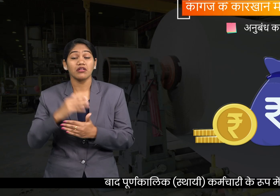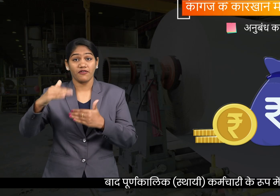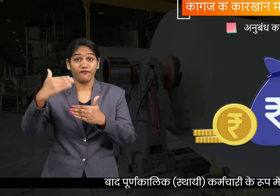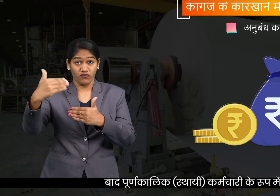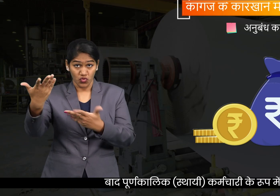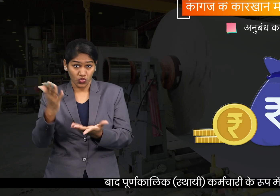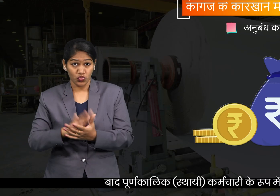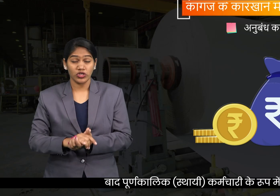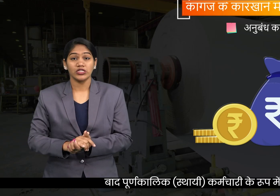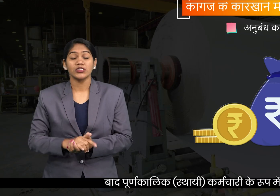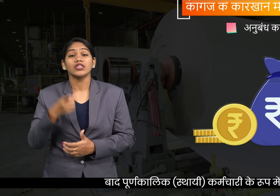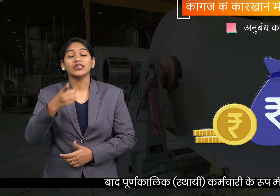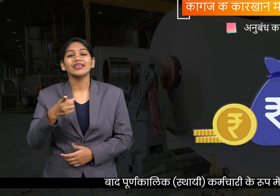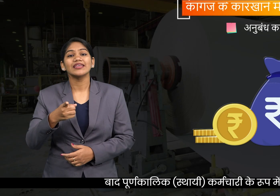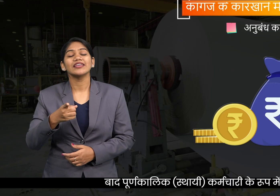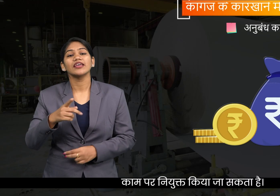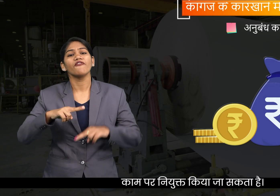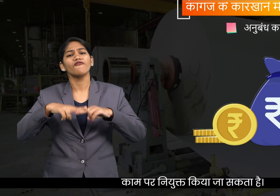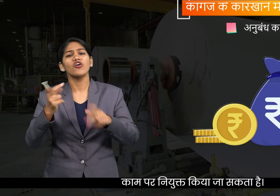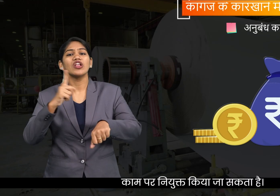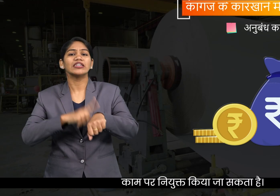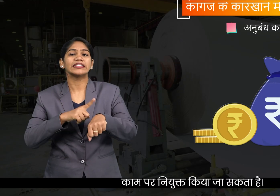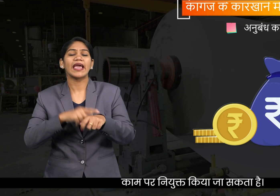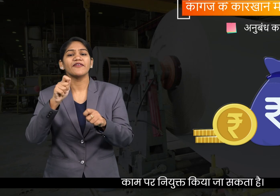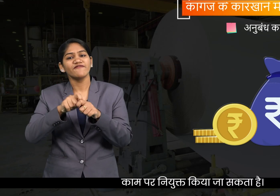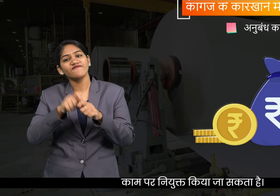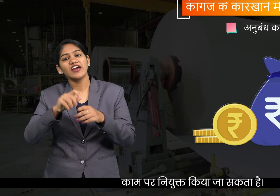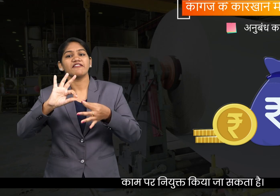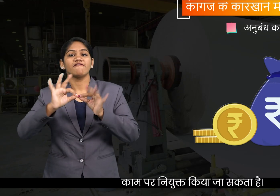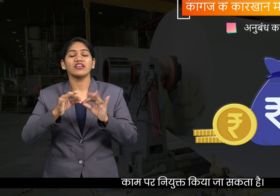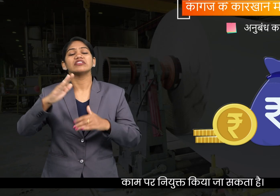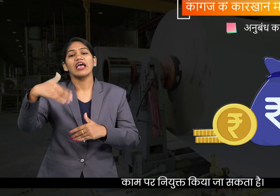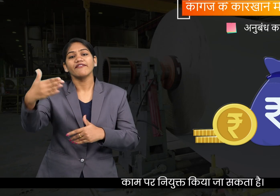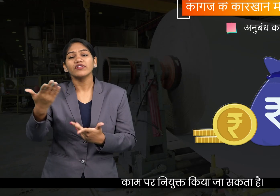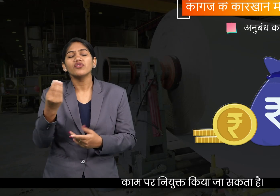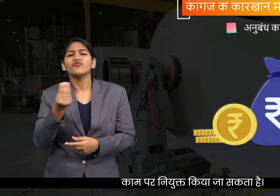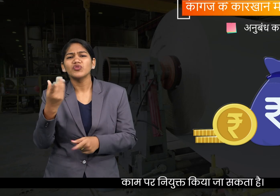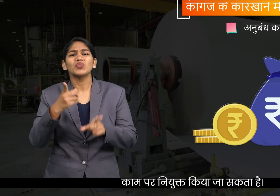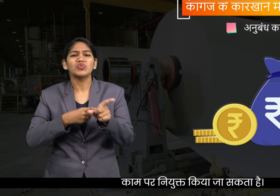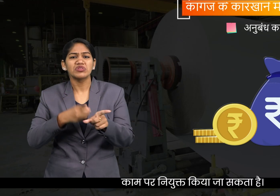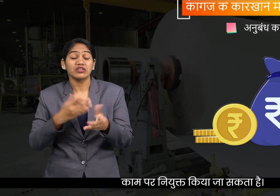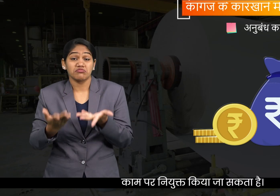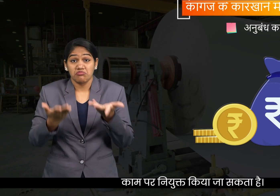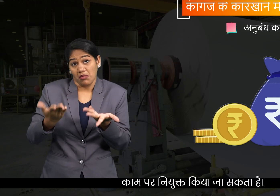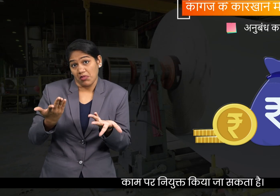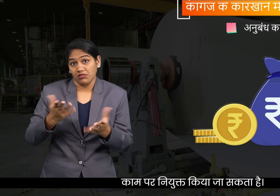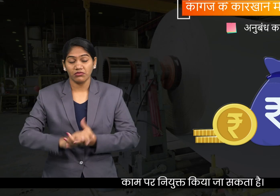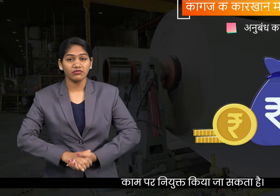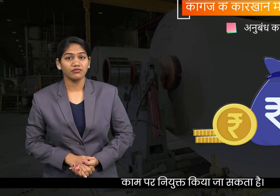पूर्णकालिक यानी स्थायी कर्मचारी के रूप में काम पर नियुक्त किया जा सकता है।